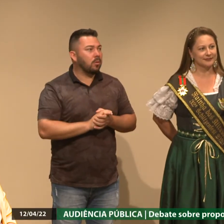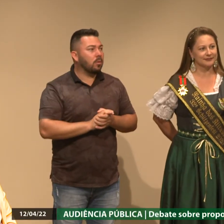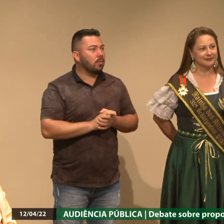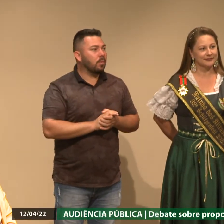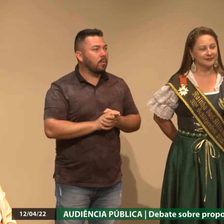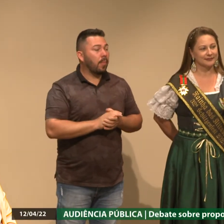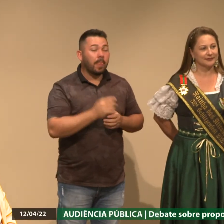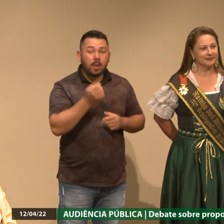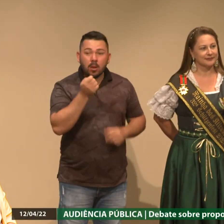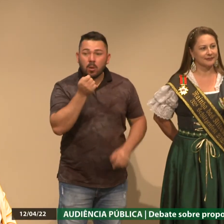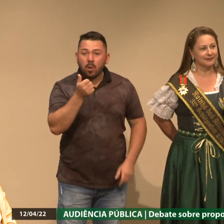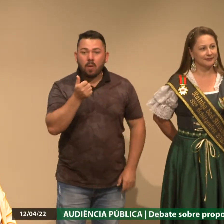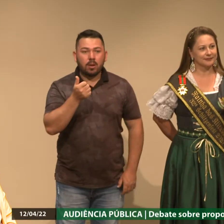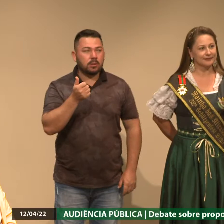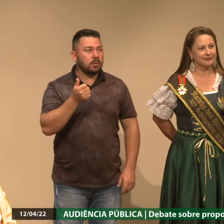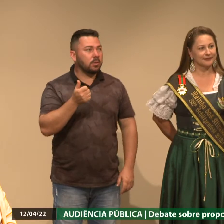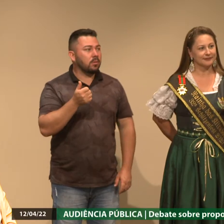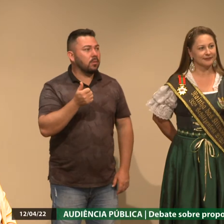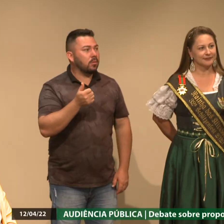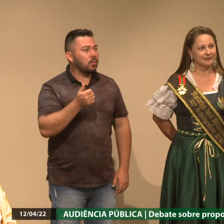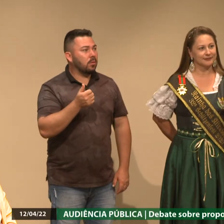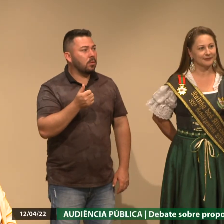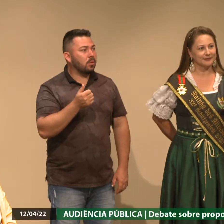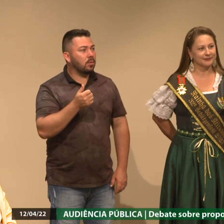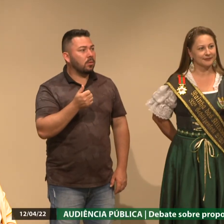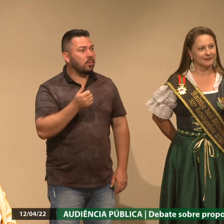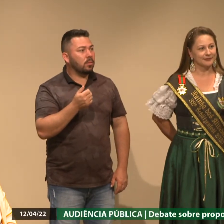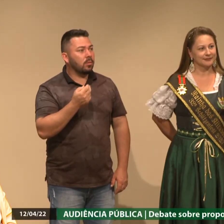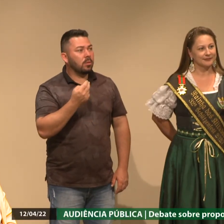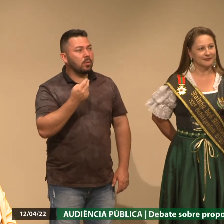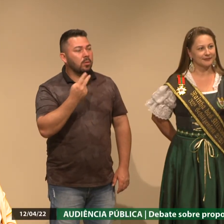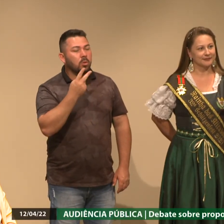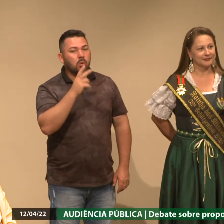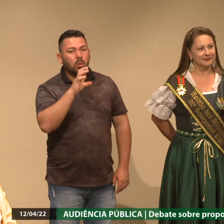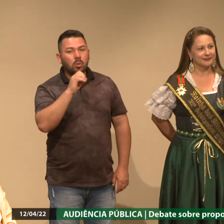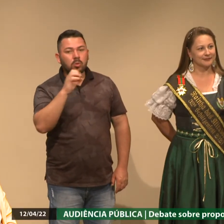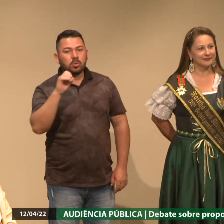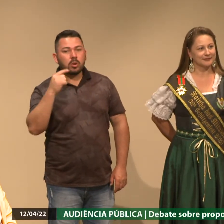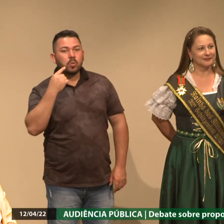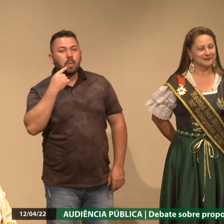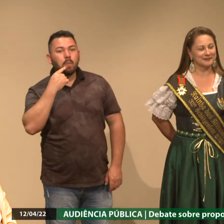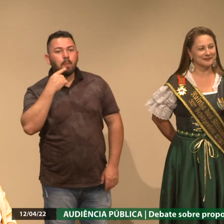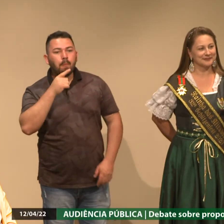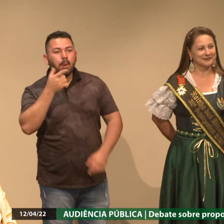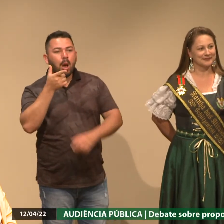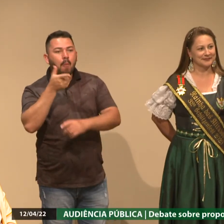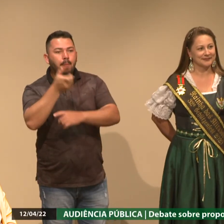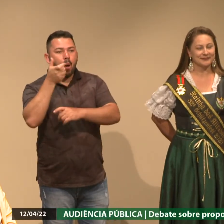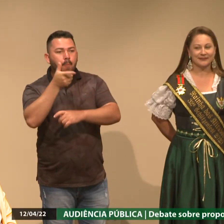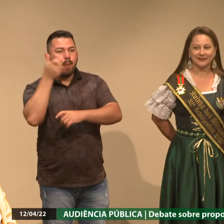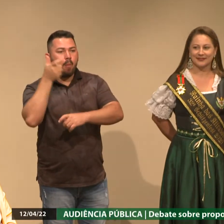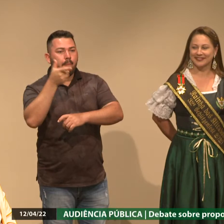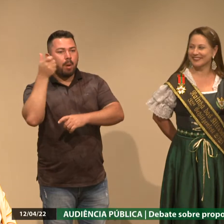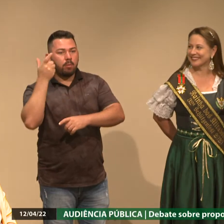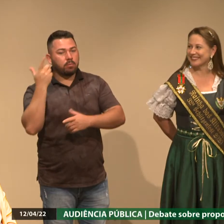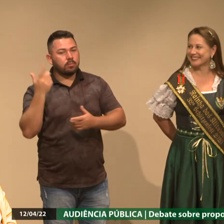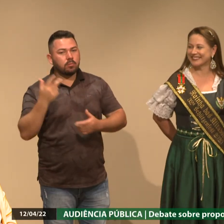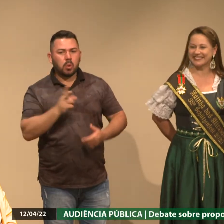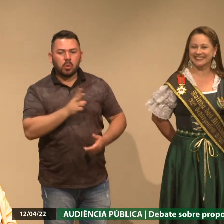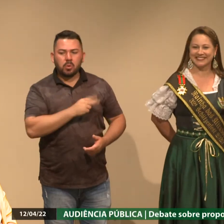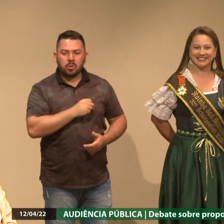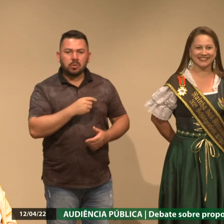pareça quase atingimos os 200 mil tiros disparados em